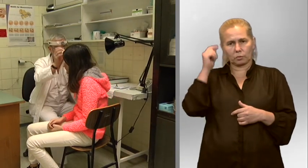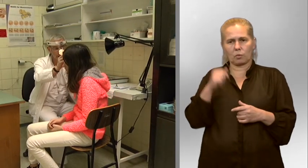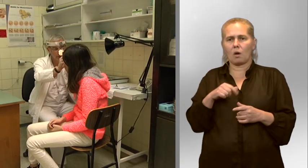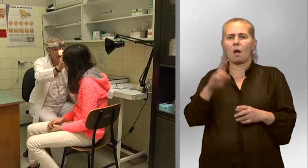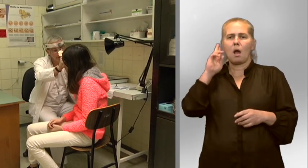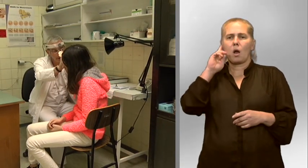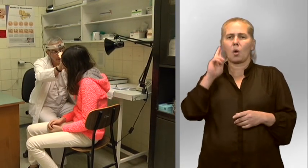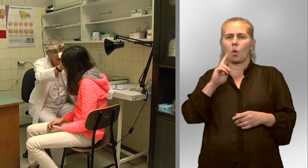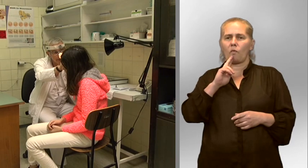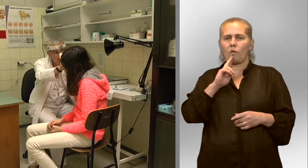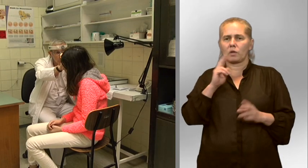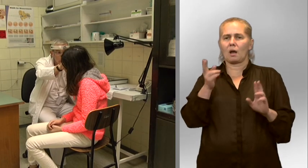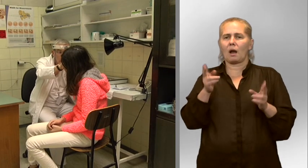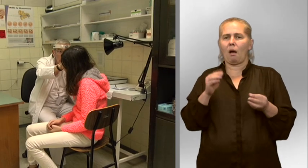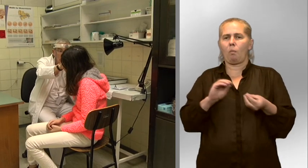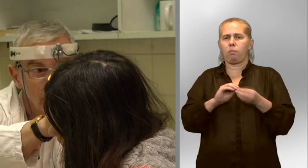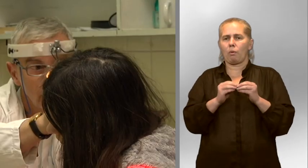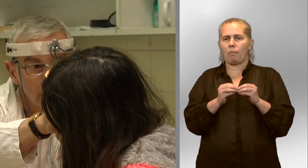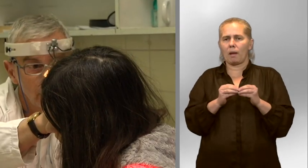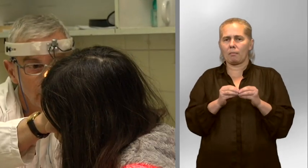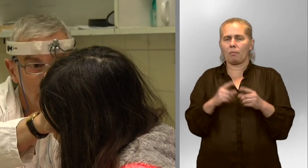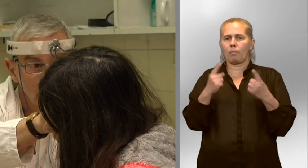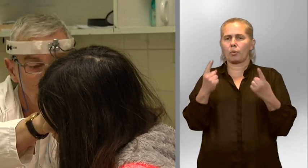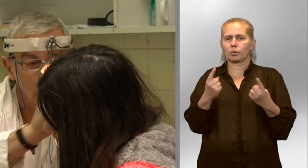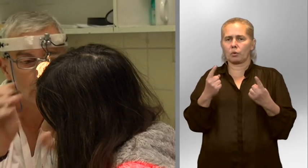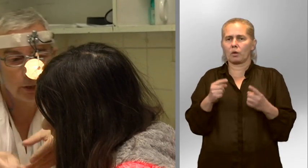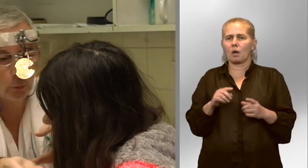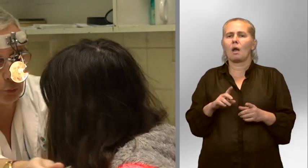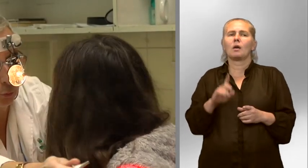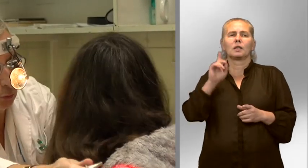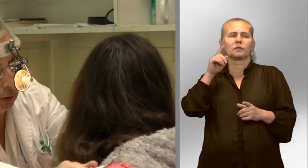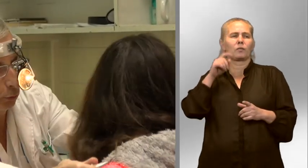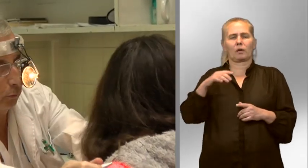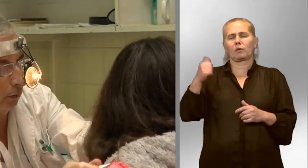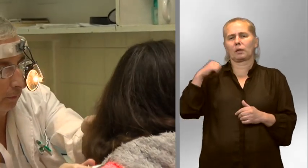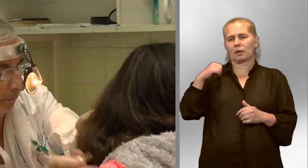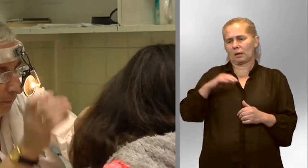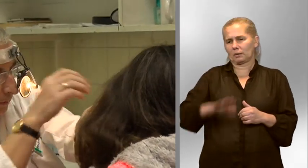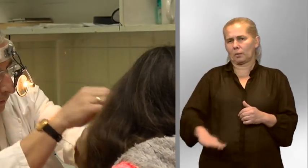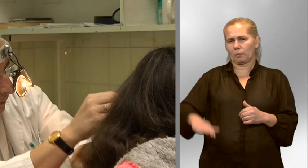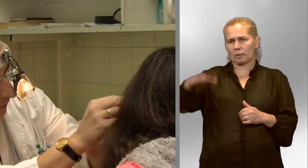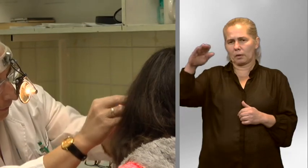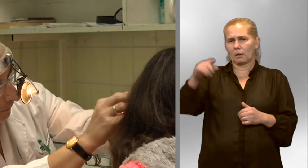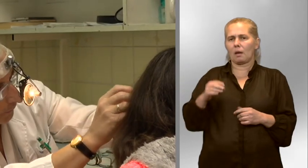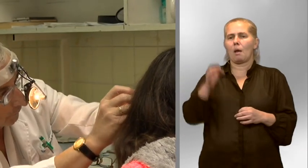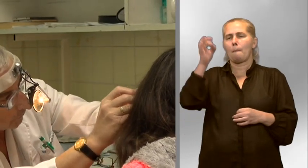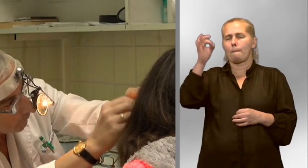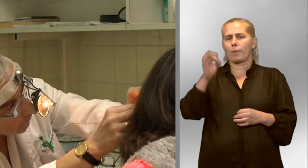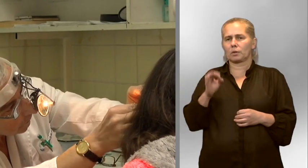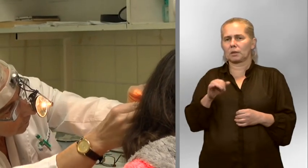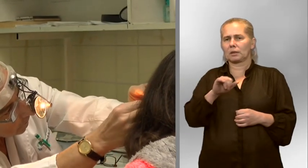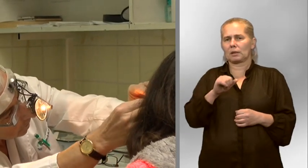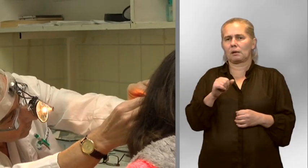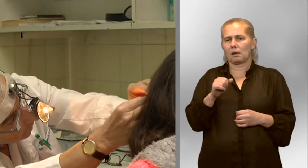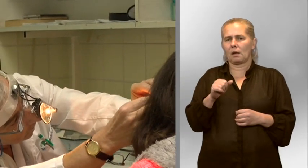negde oko, meni dostupnoj literaturi, 3 do 5%, znači. I sama gluvoća